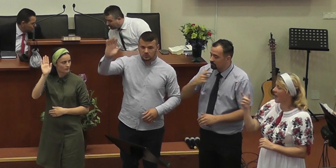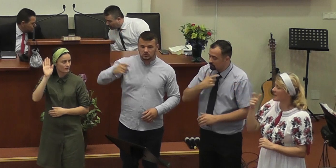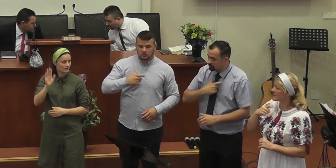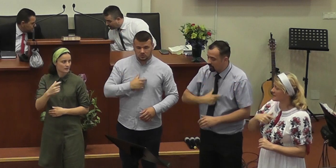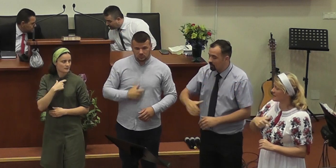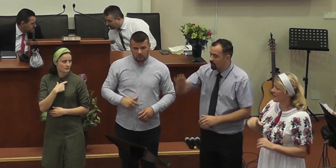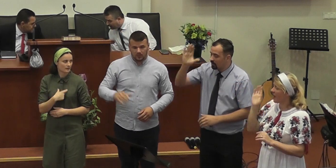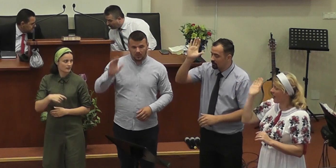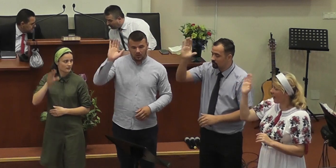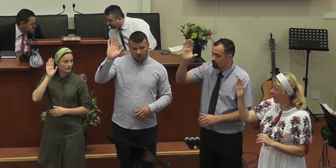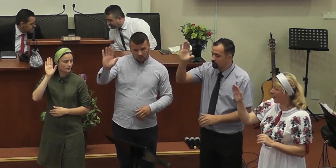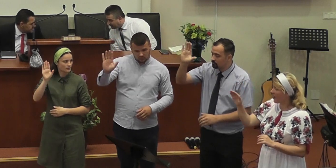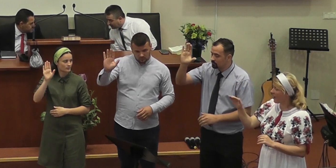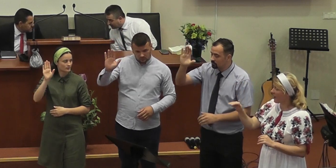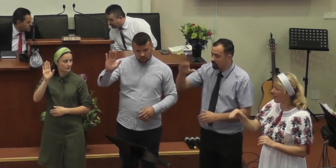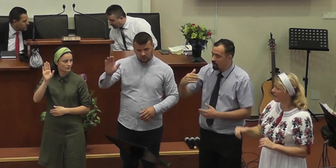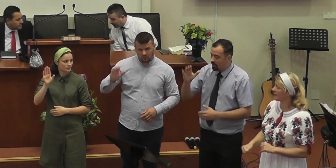să-l ai.